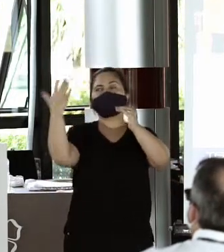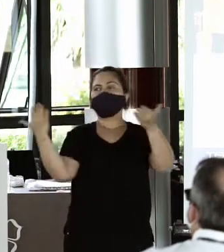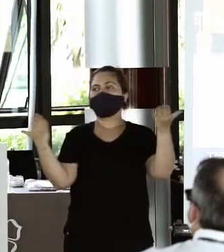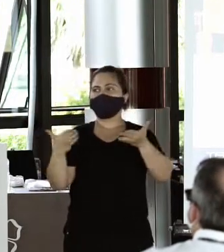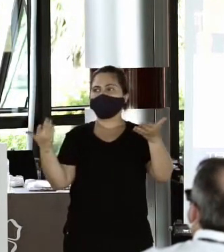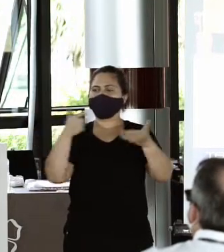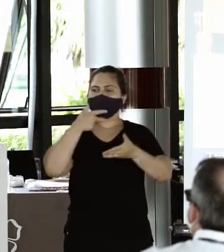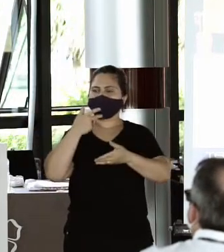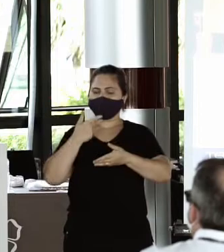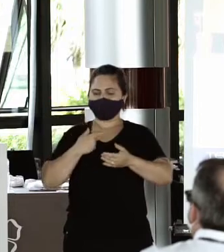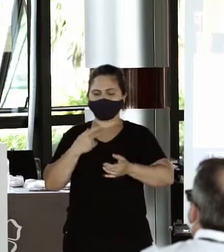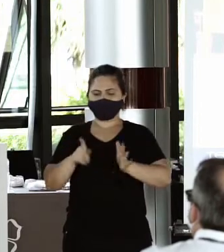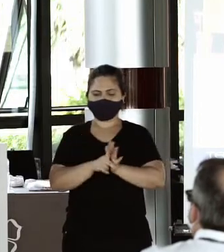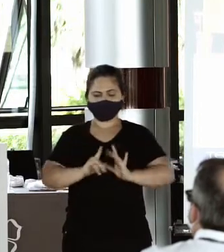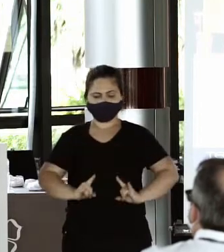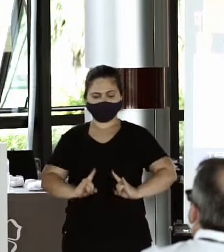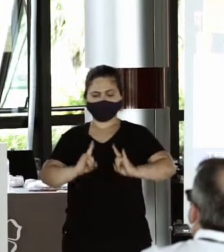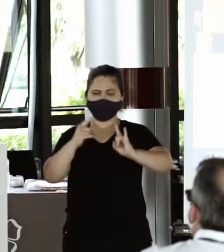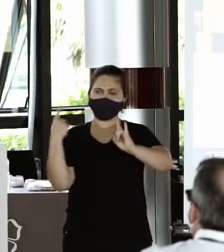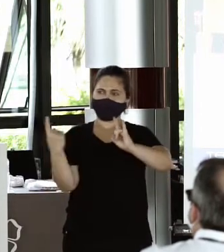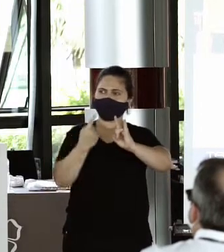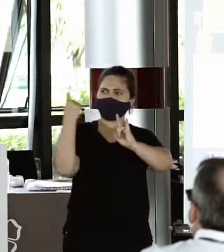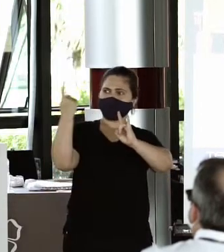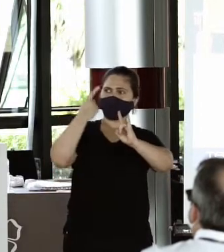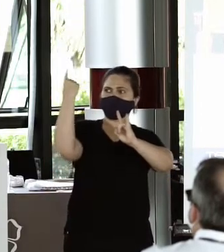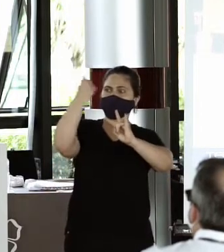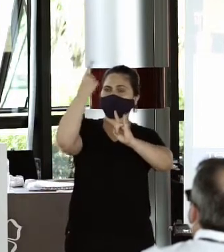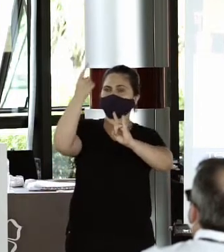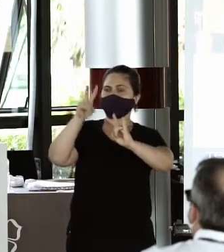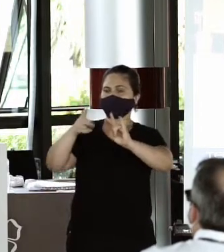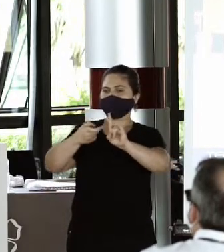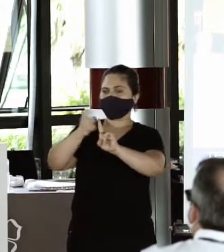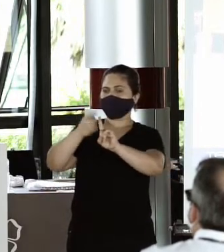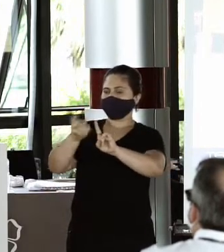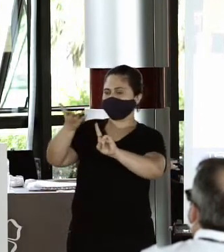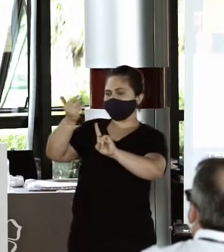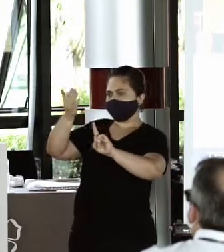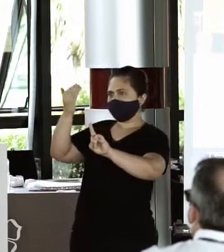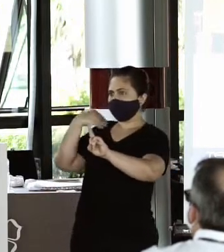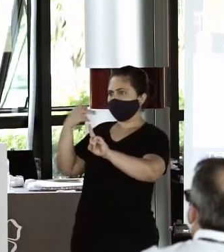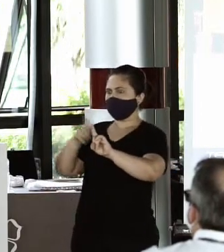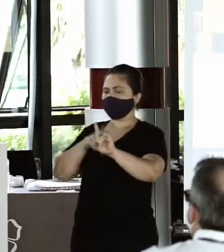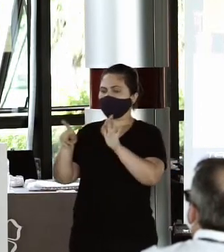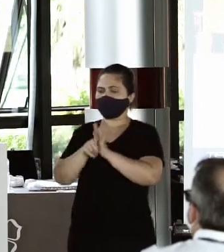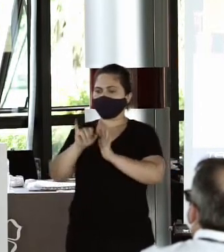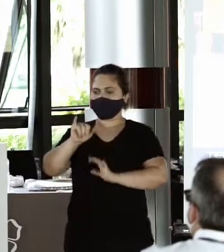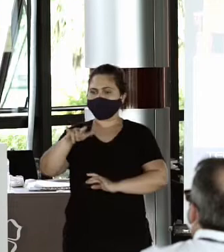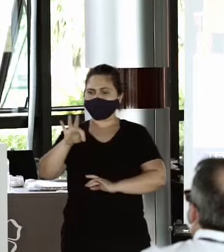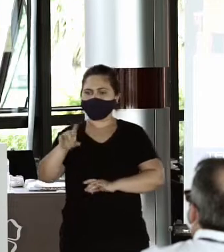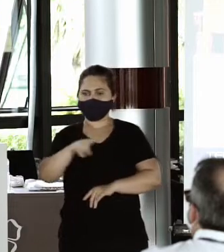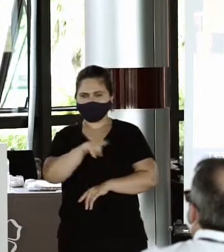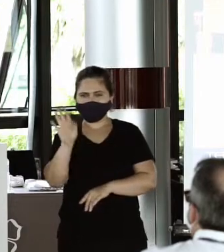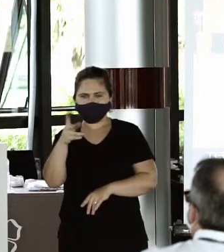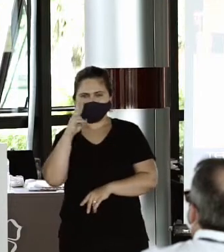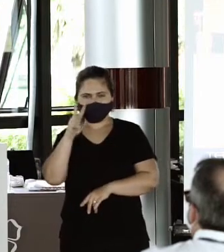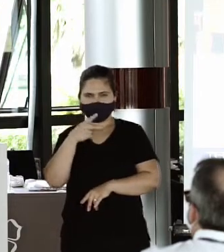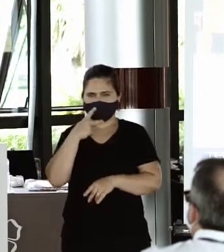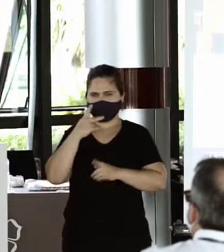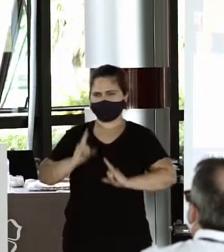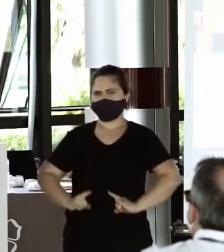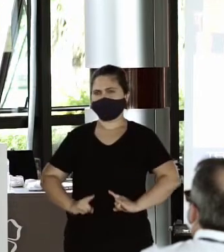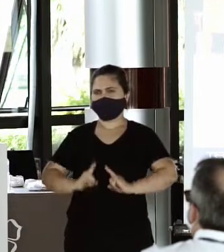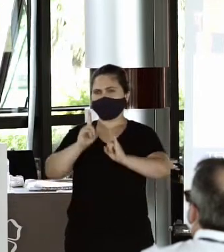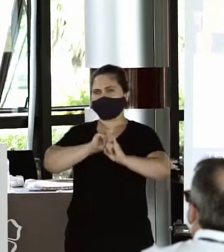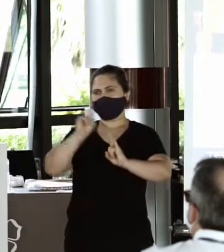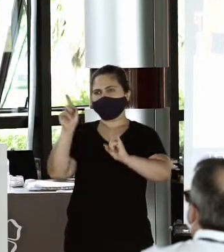gente falando de edifícios mais altos, há 2 meses atrás eu estava no Yacht House. Vocês já devem ter ouvido falar, lá